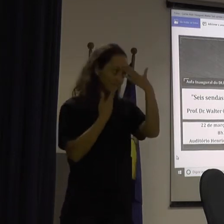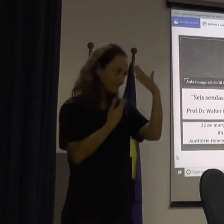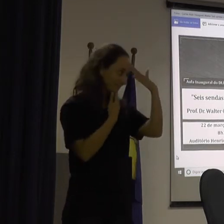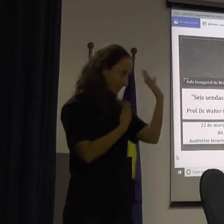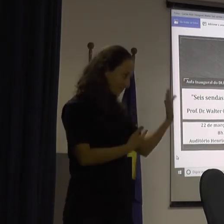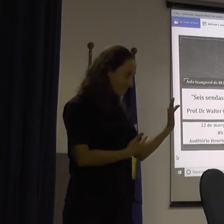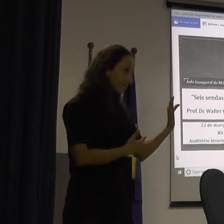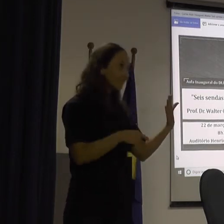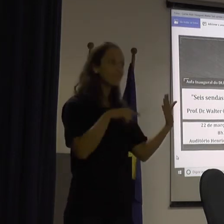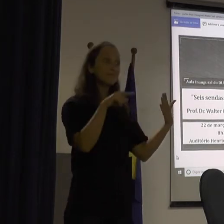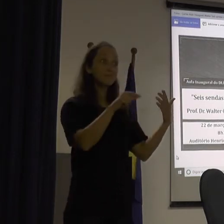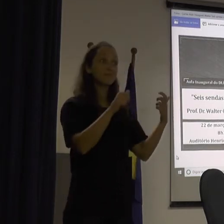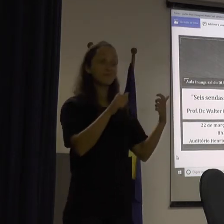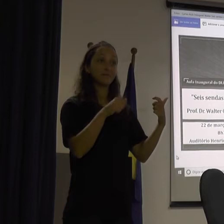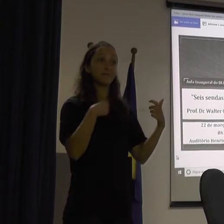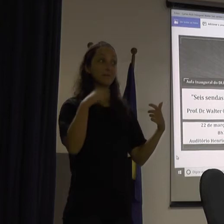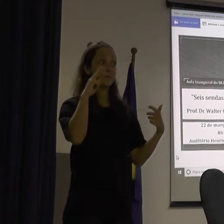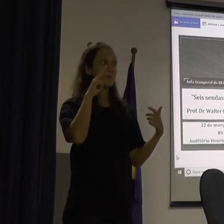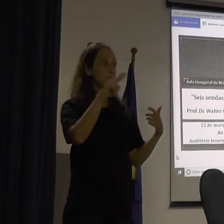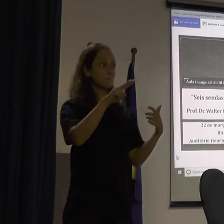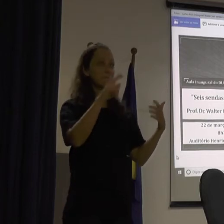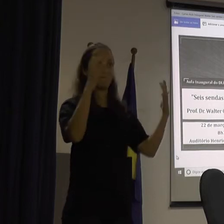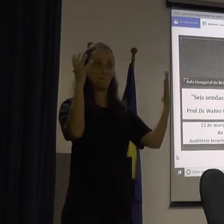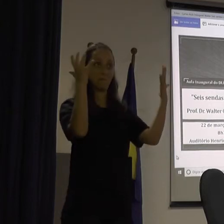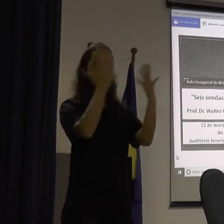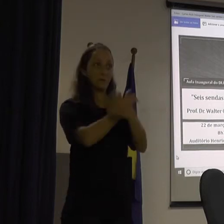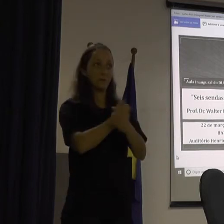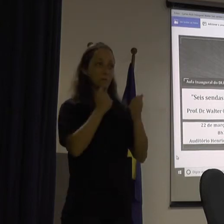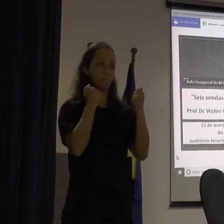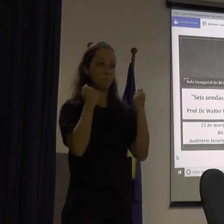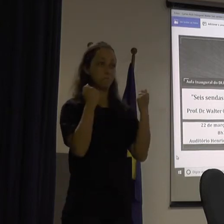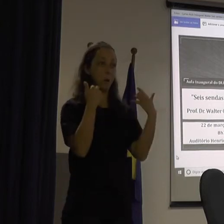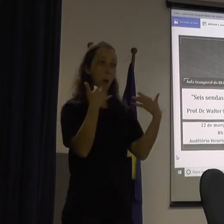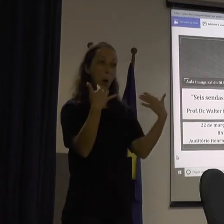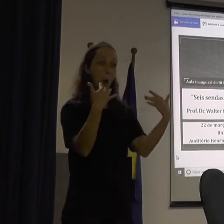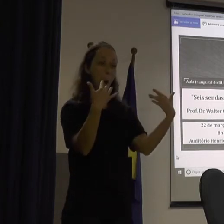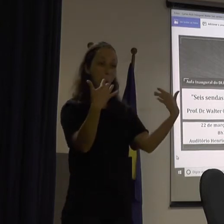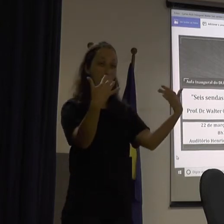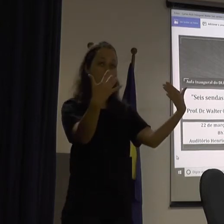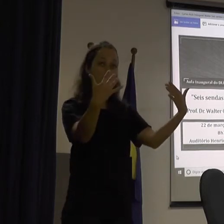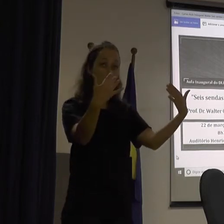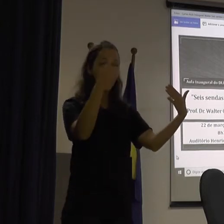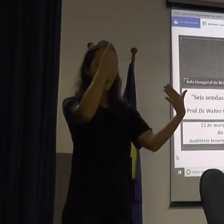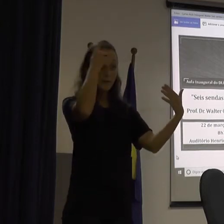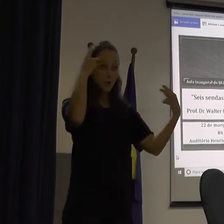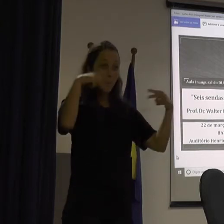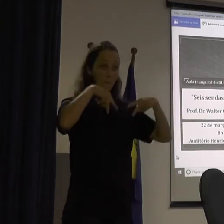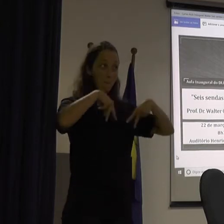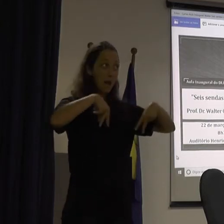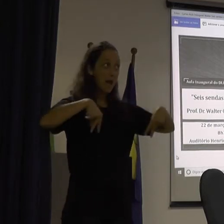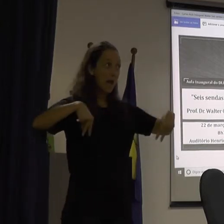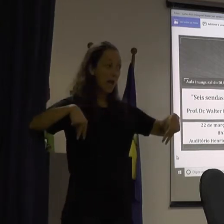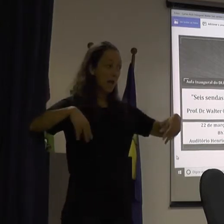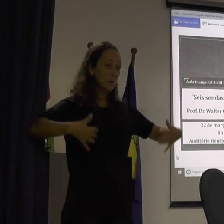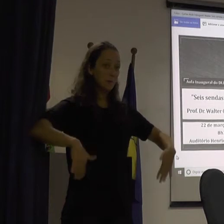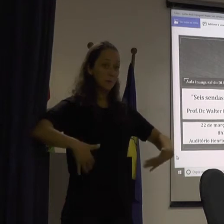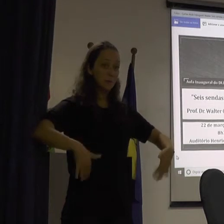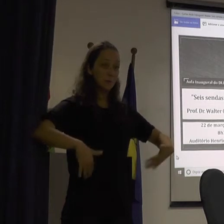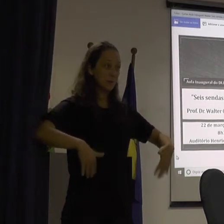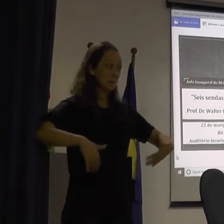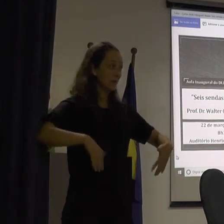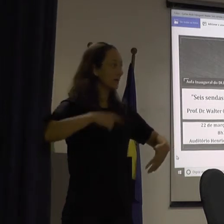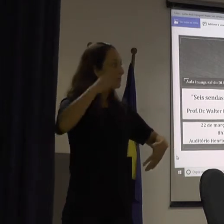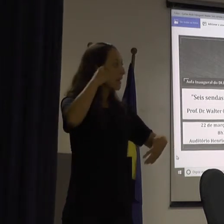O auditório está belíssimo, né? Está faltando até cadeira. Não é todo dia que